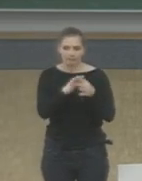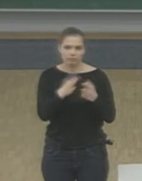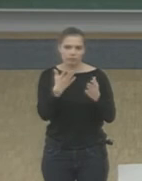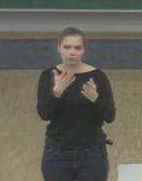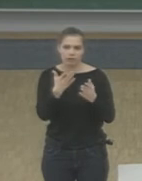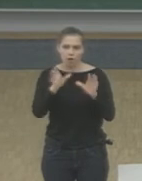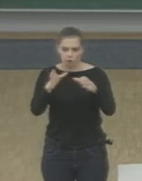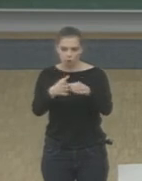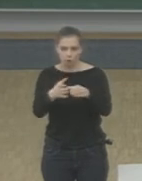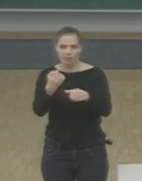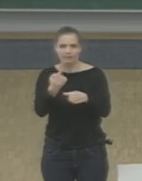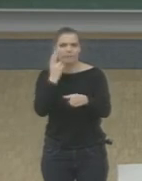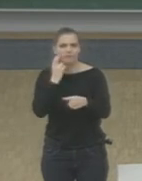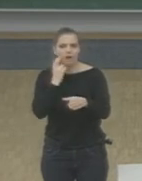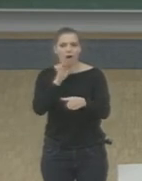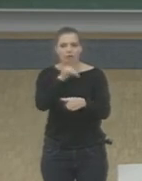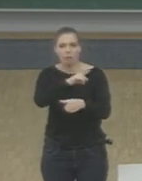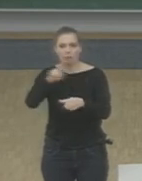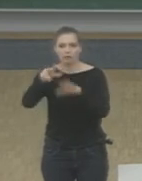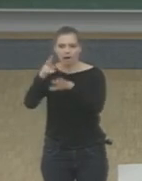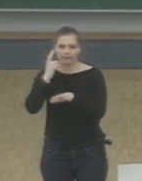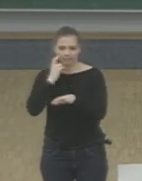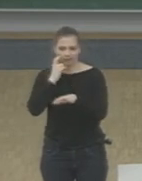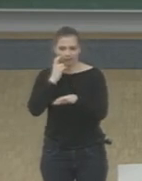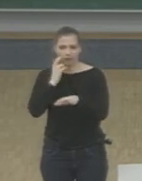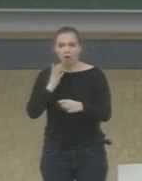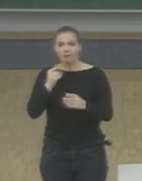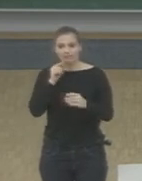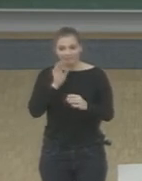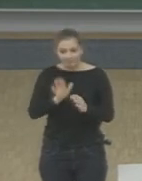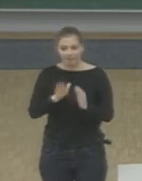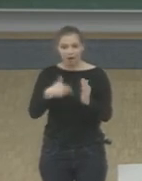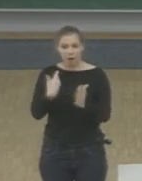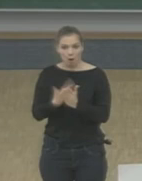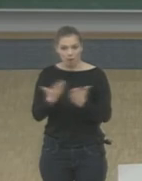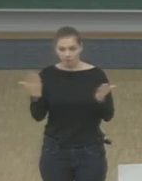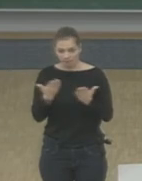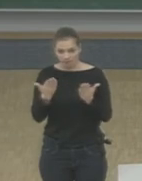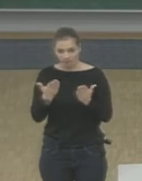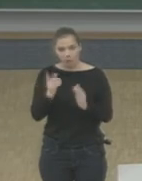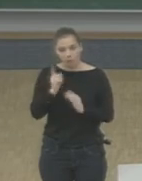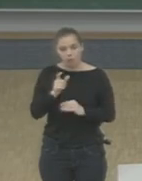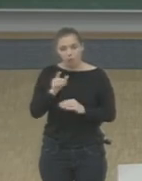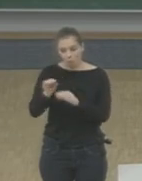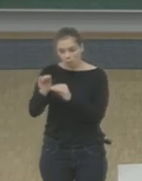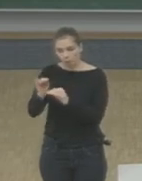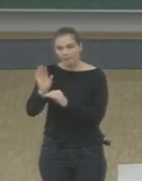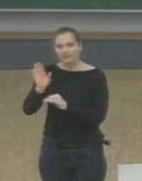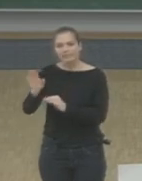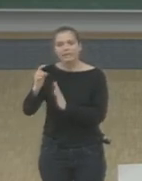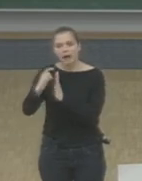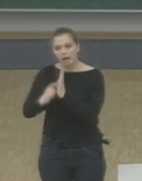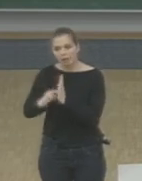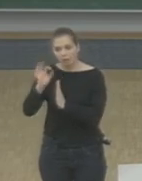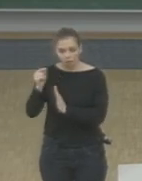15- bis 18-jährigen Lernenden und seine wesentliche Aufgabe besteht darin, Anforderungen an den Unterricht in dieser Altersgruppe